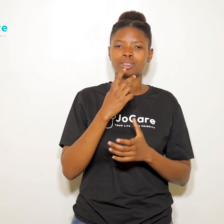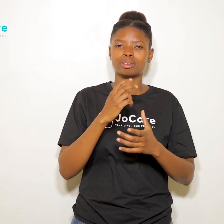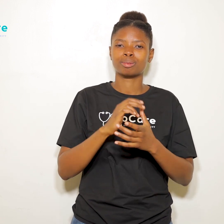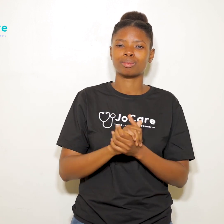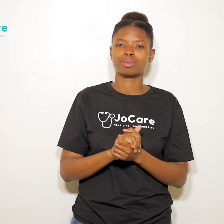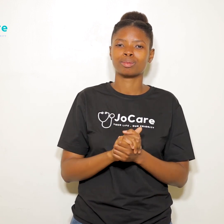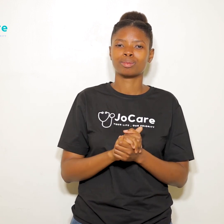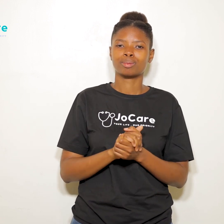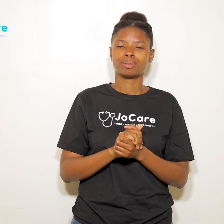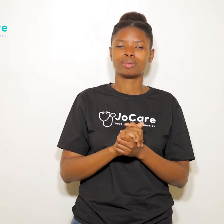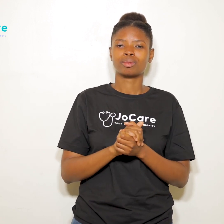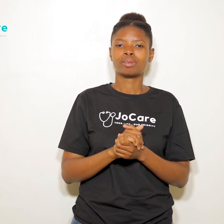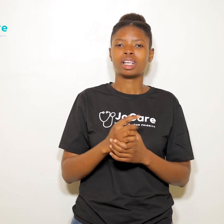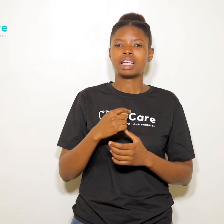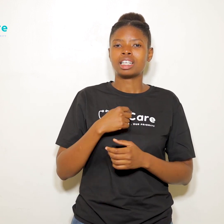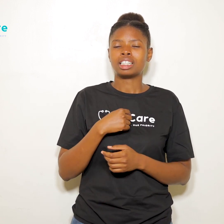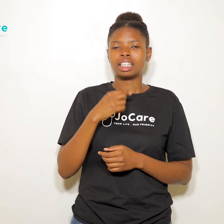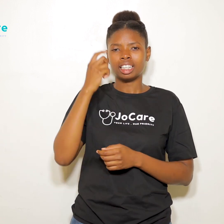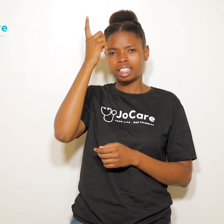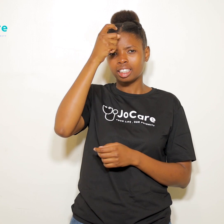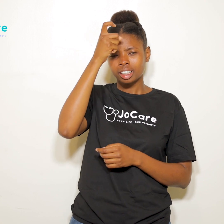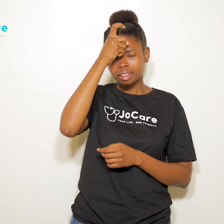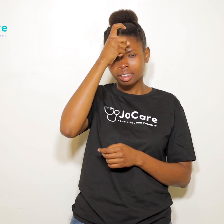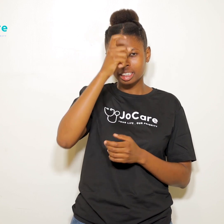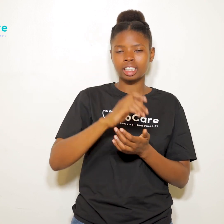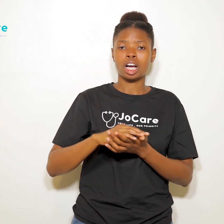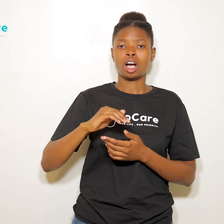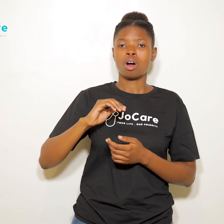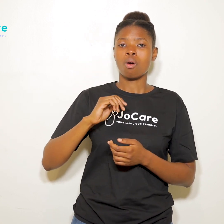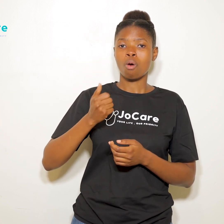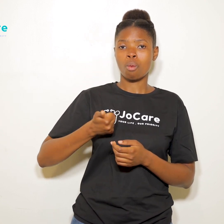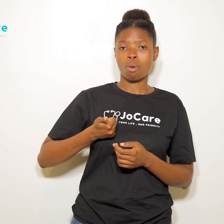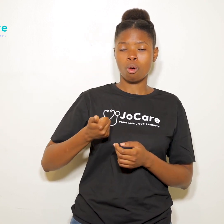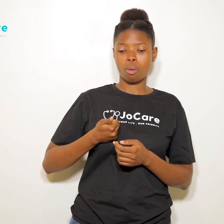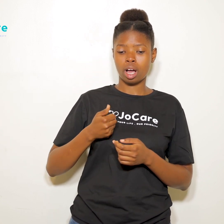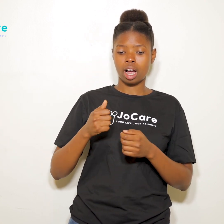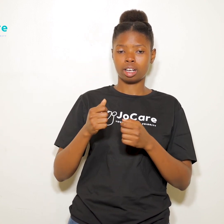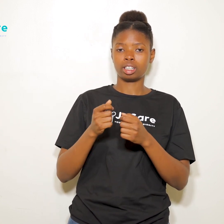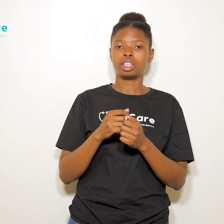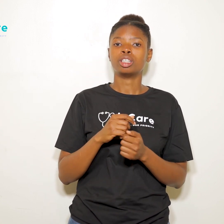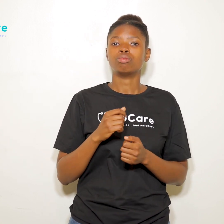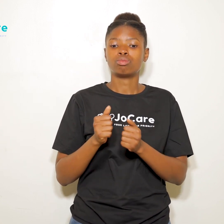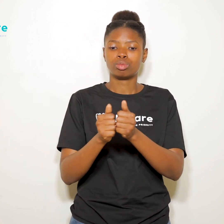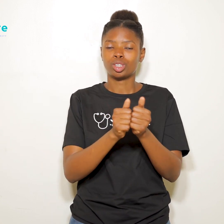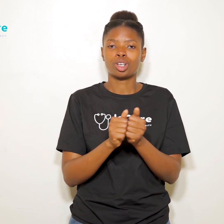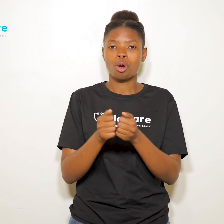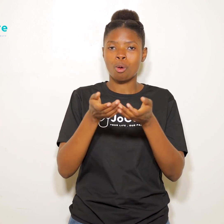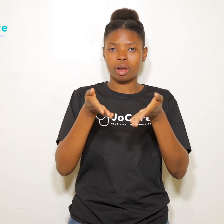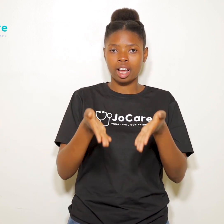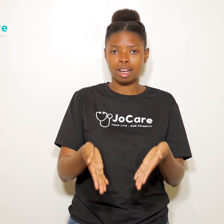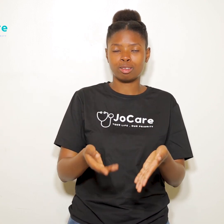Bitumye nibaza nk'umudamu turi kumwe na k'umukobwa turi kumwe. Ibyawe ni ibi ikibazo